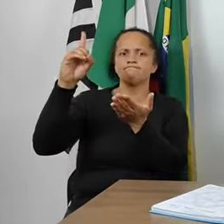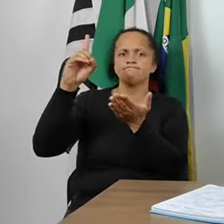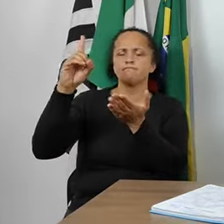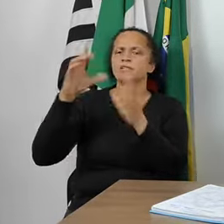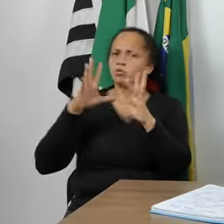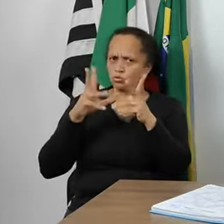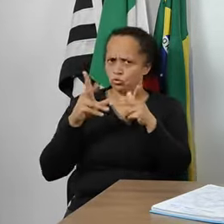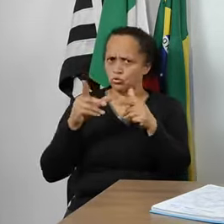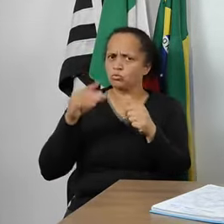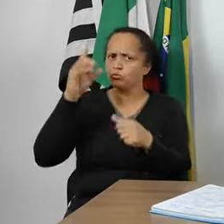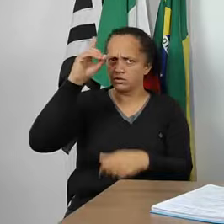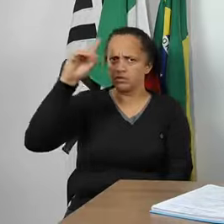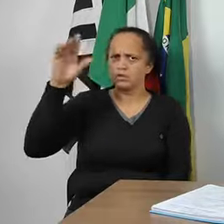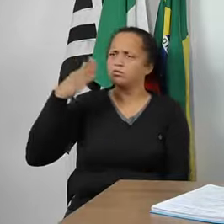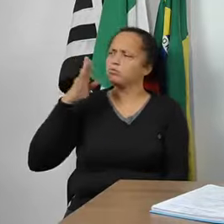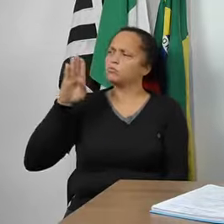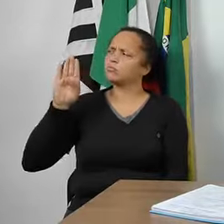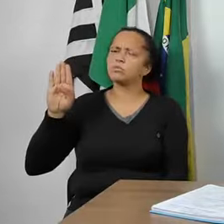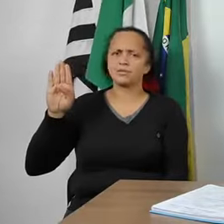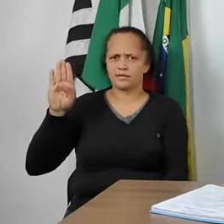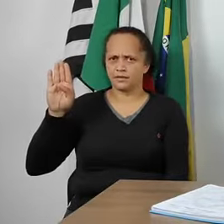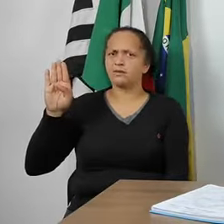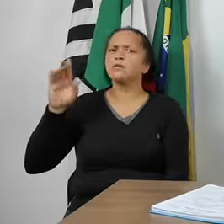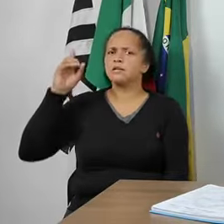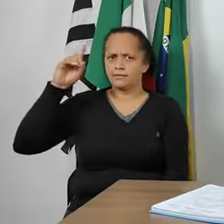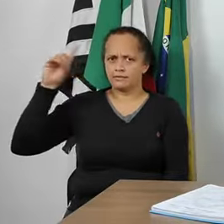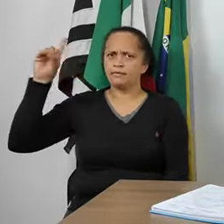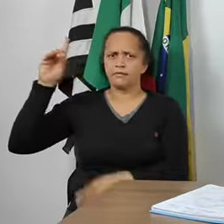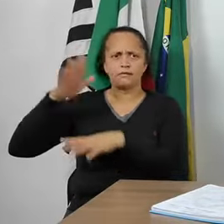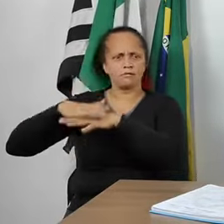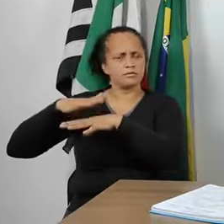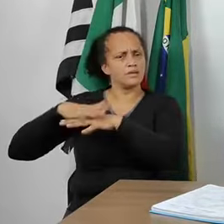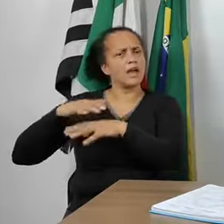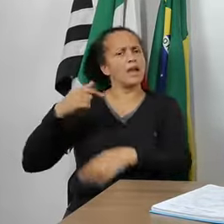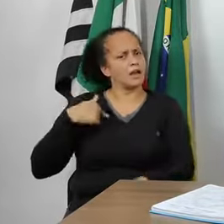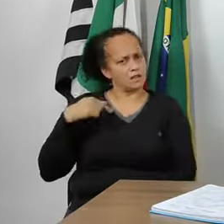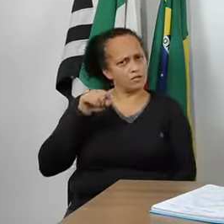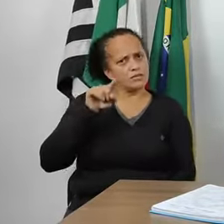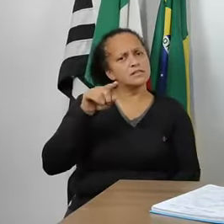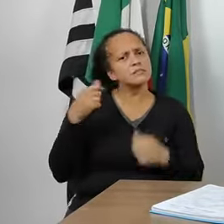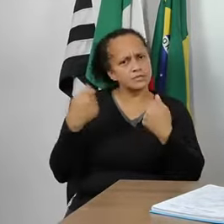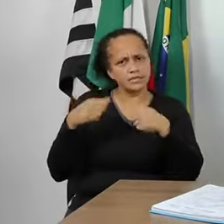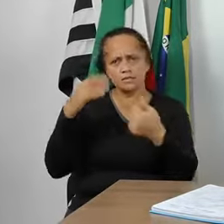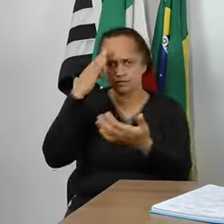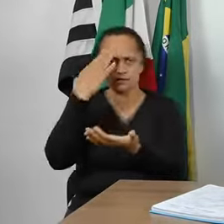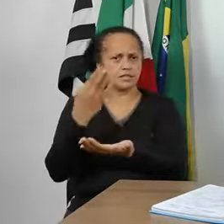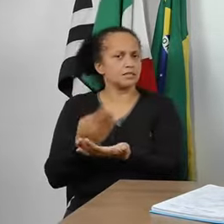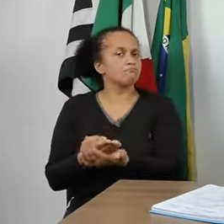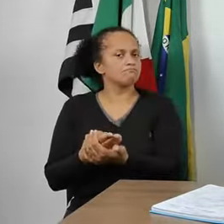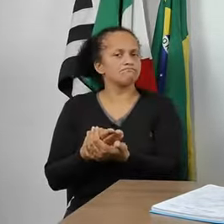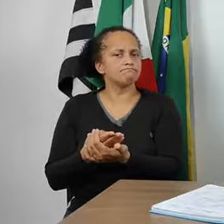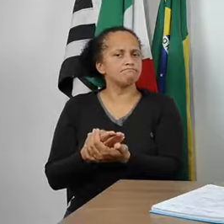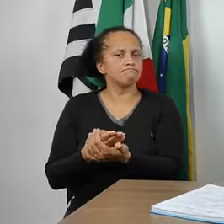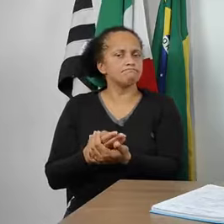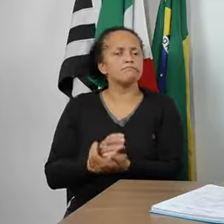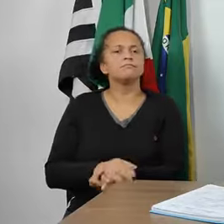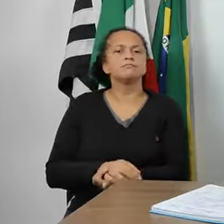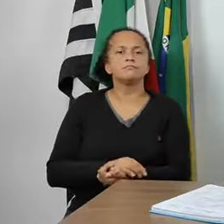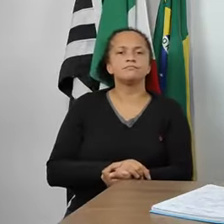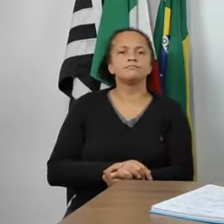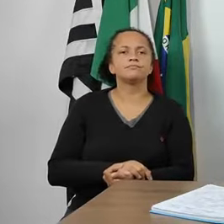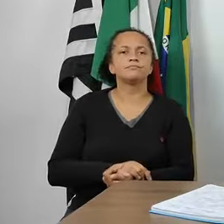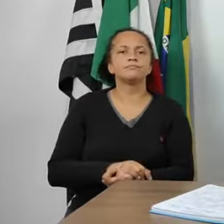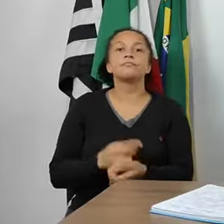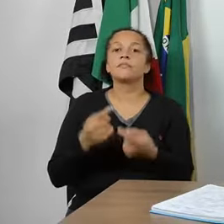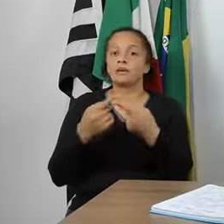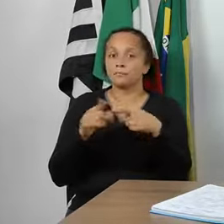Ele prometeu, Ele cumpre. Eu e você só precisamos crer e tomar posse. Mas é esse nível